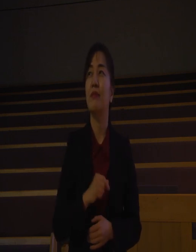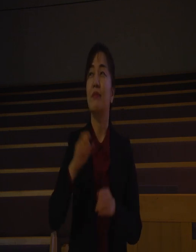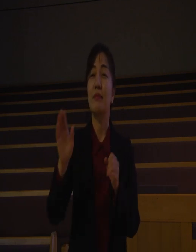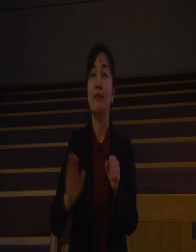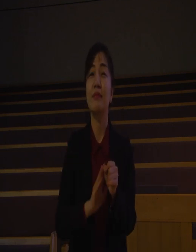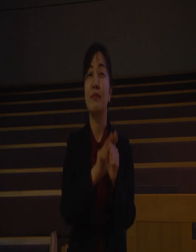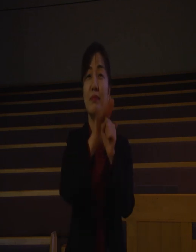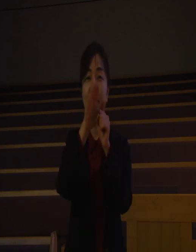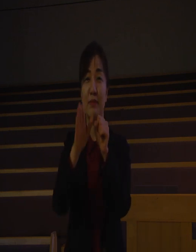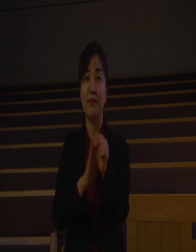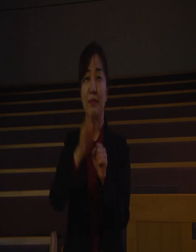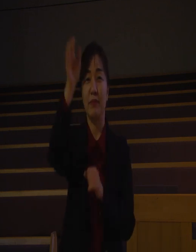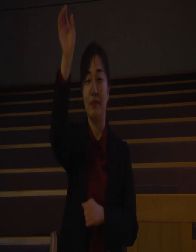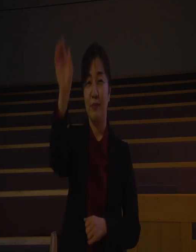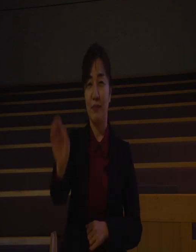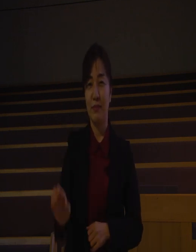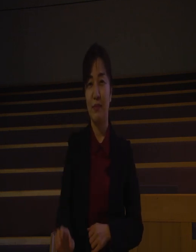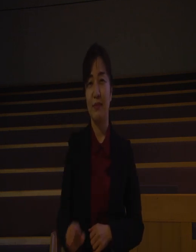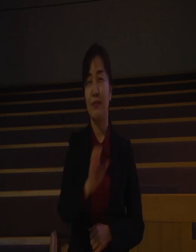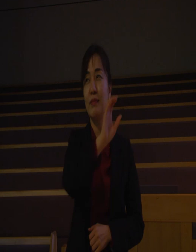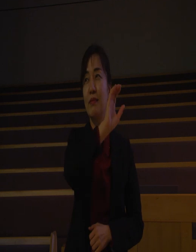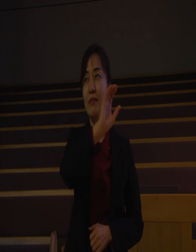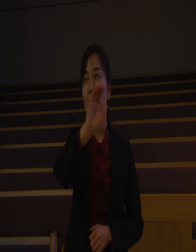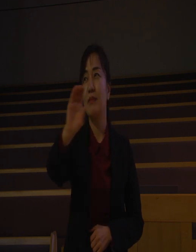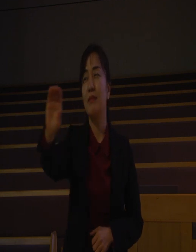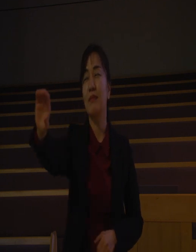있고파 사랑의